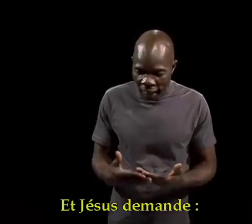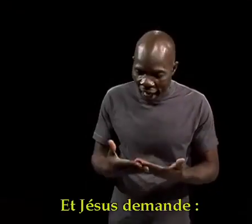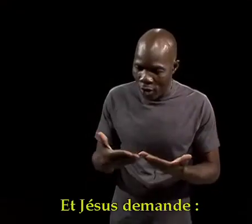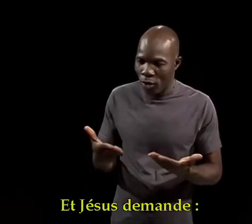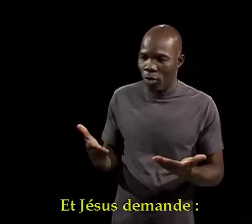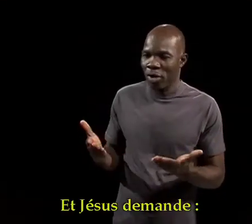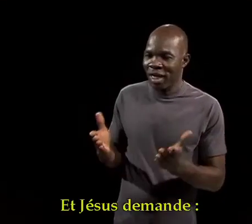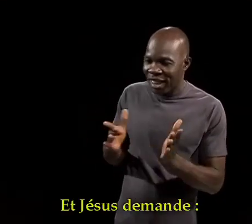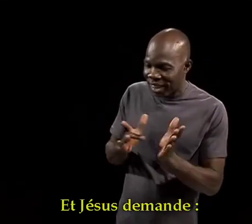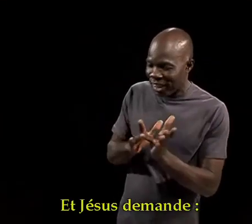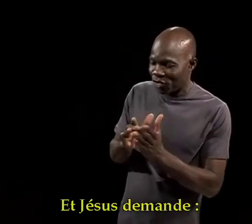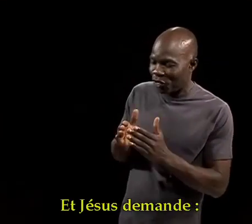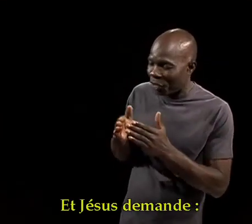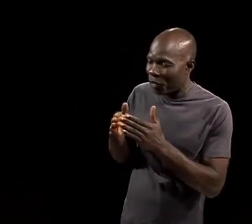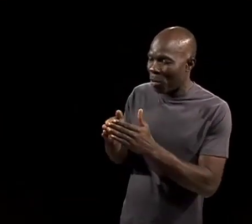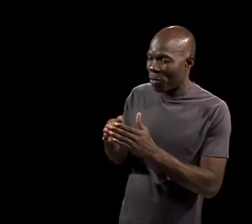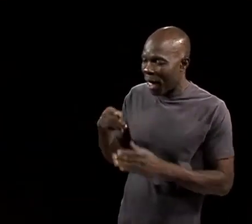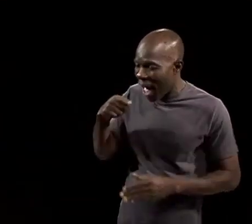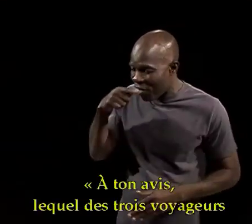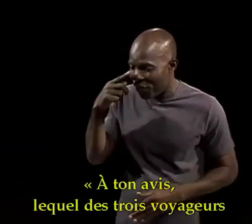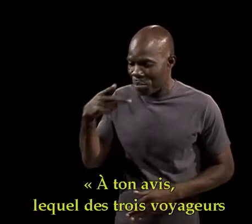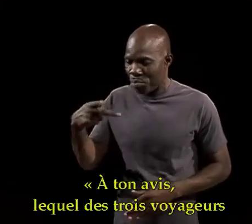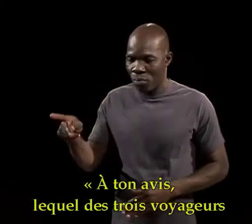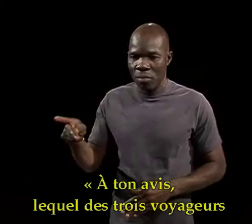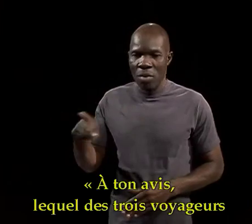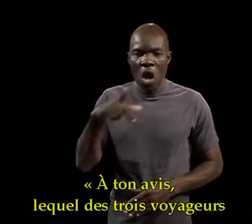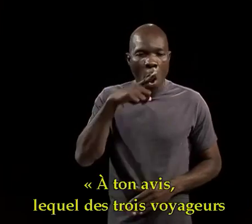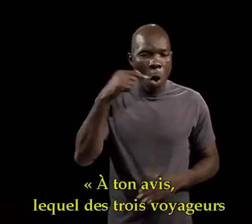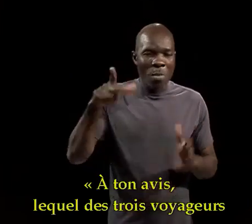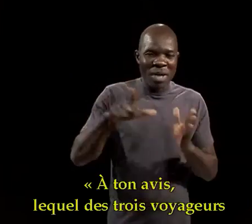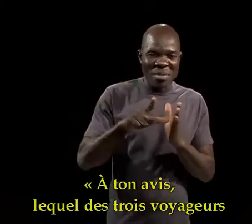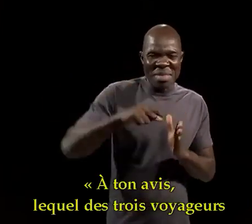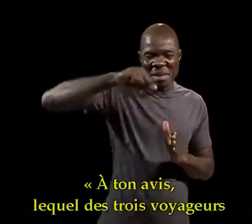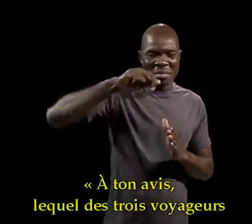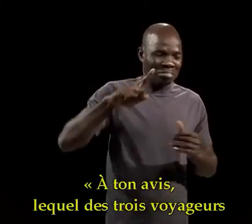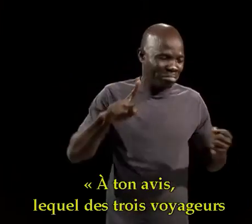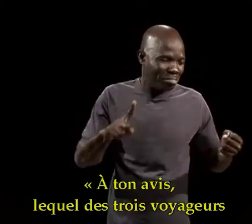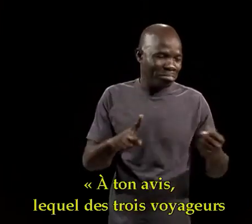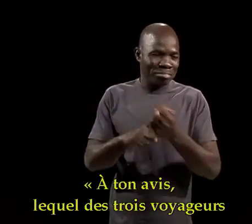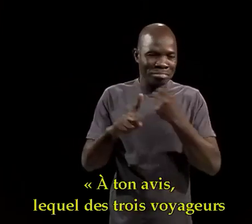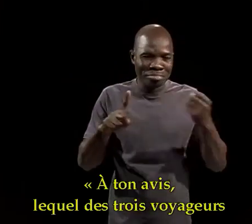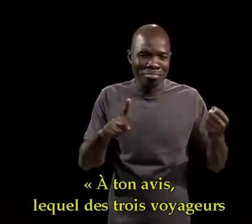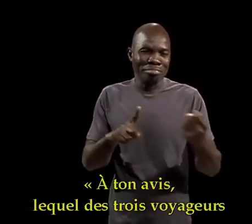» Jésus demande « À ton avis, lequel des trois voyageurs